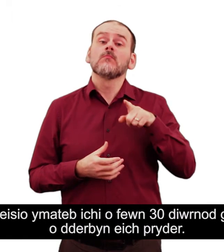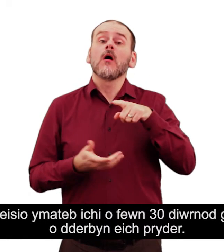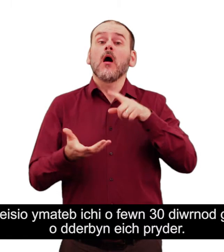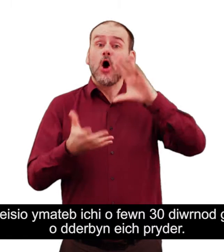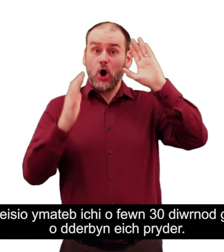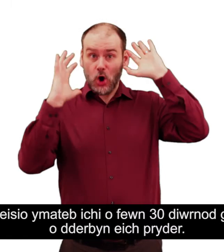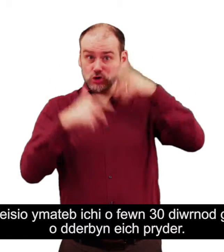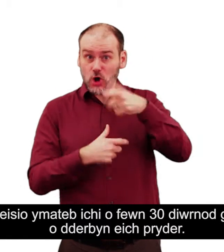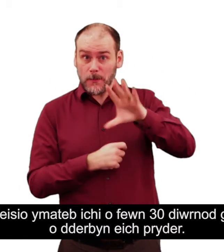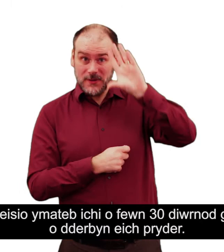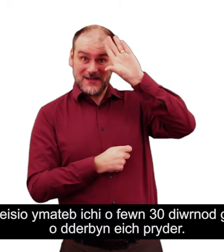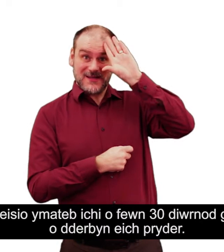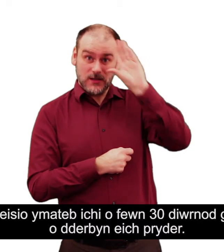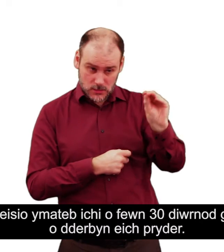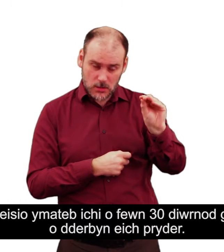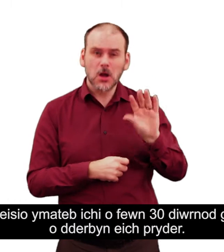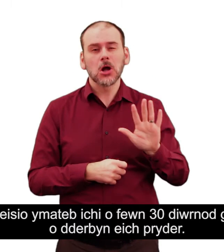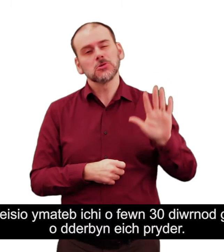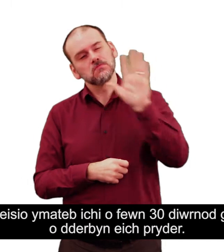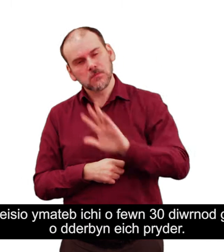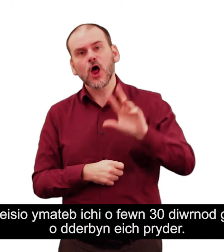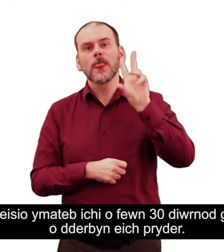Ceisio ymateb i chi o fewn 30 diwrnod gwaith o dderbyn eich pryder.